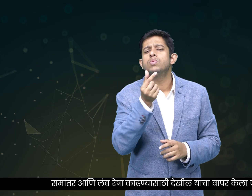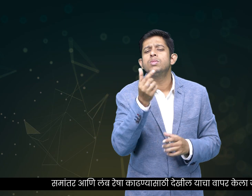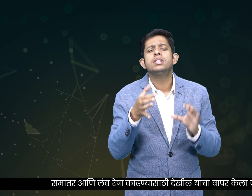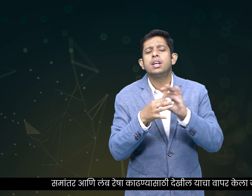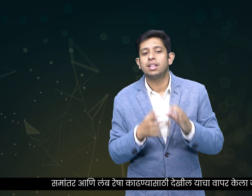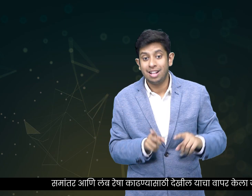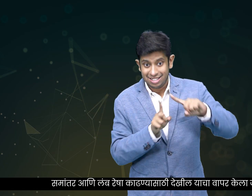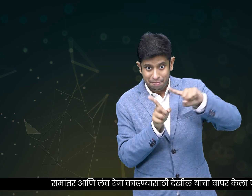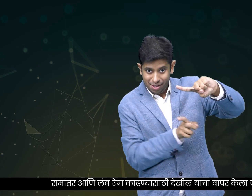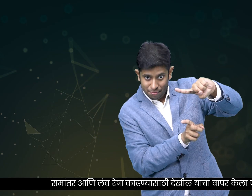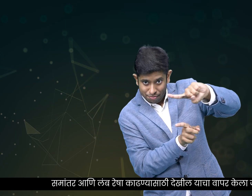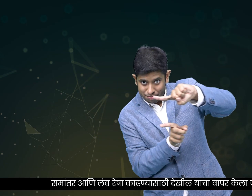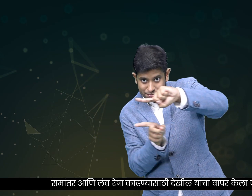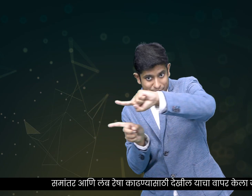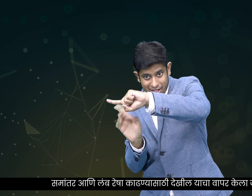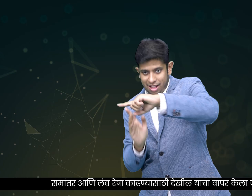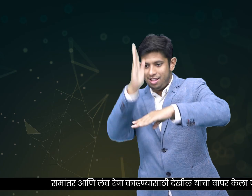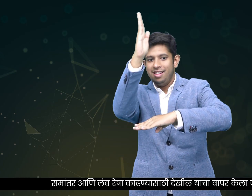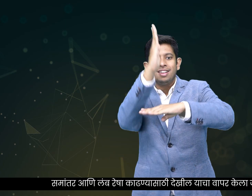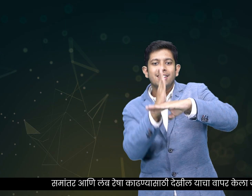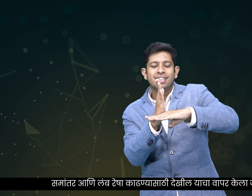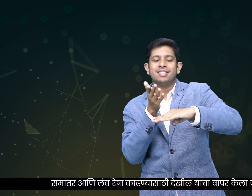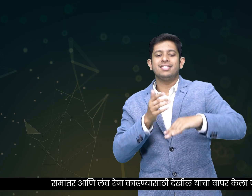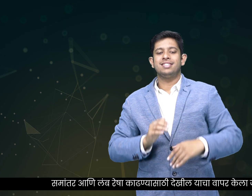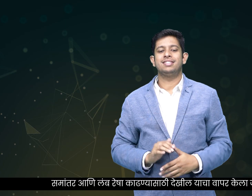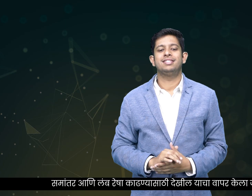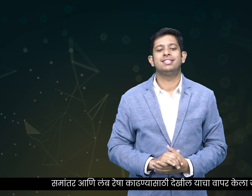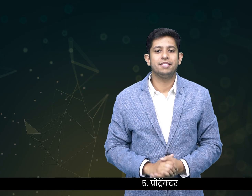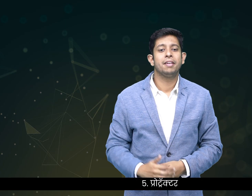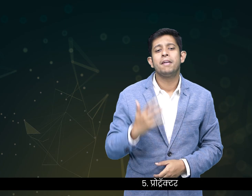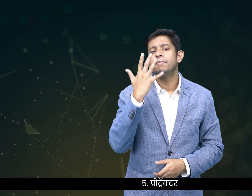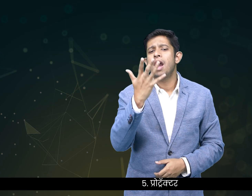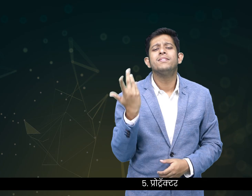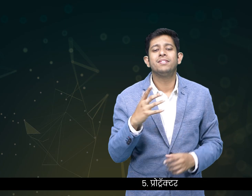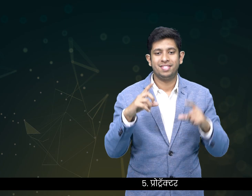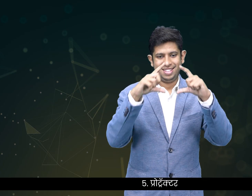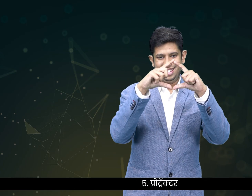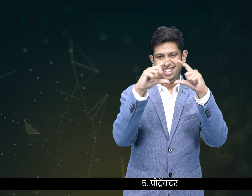समांतर आणि लंब रेषा काढण्यासाठी देखील याचा वापर केला जातो. 5 प्रोट्रॅक्टर.